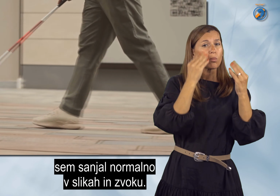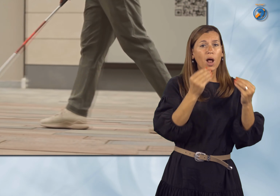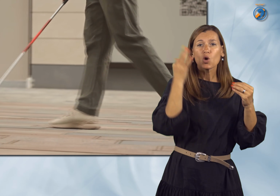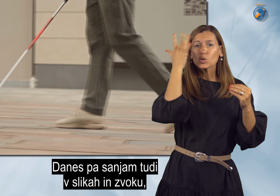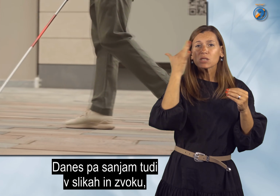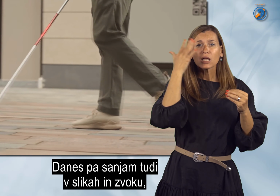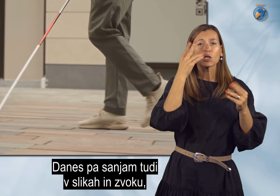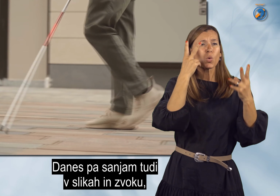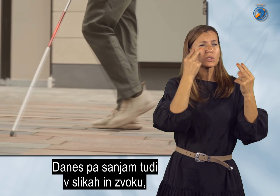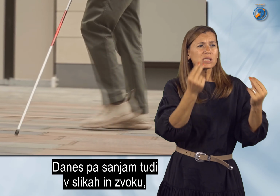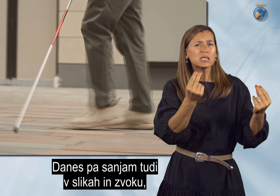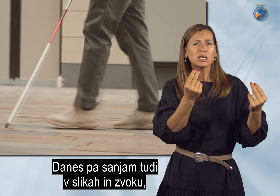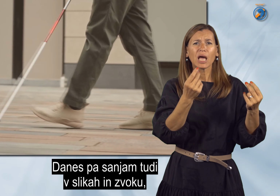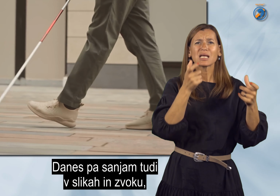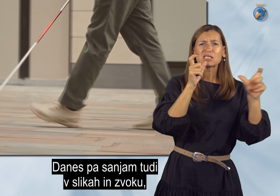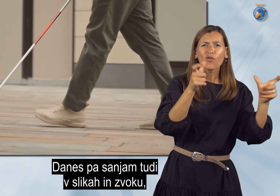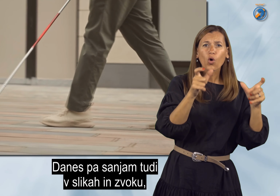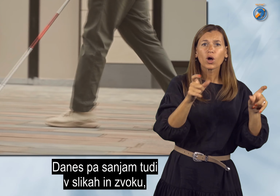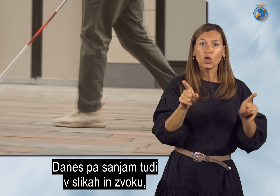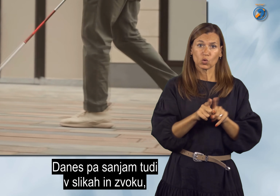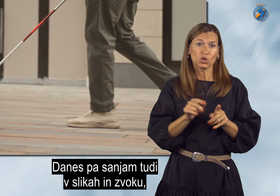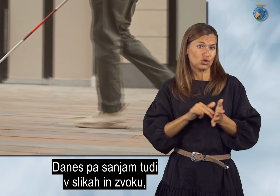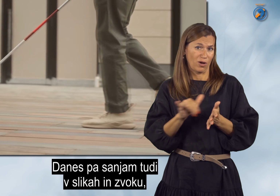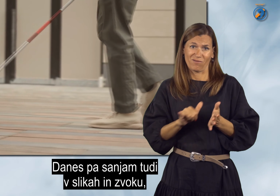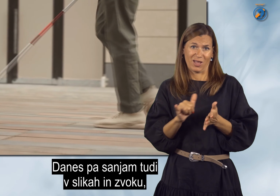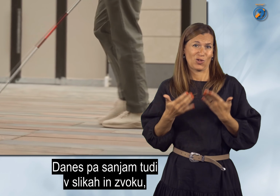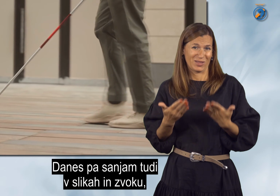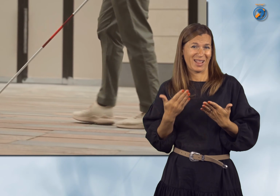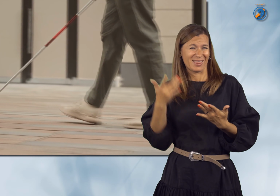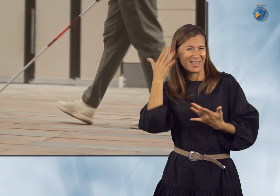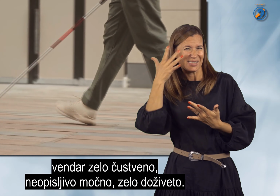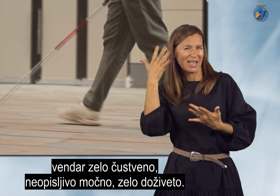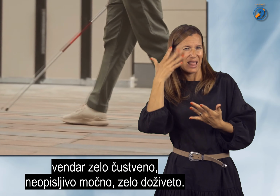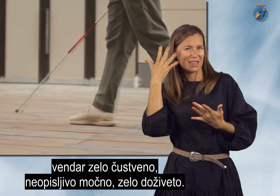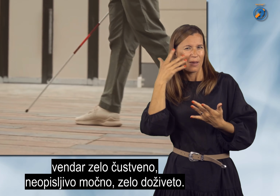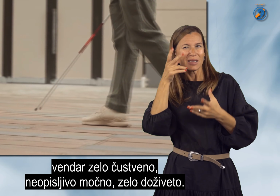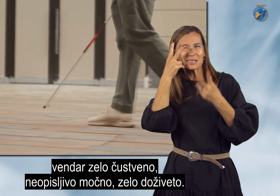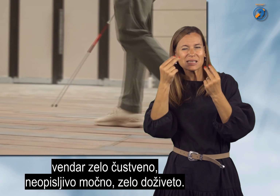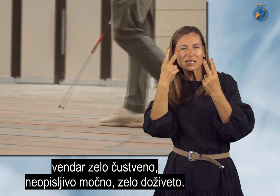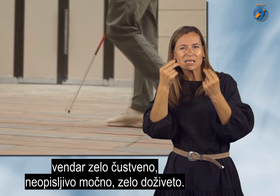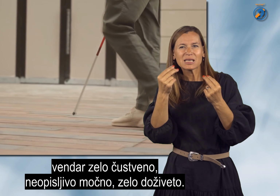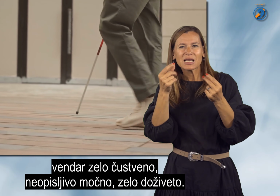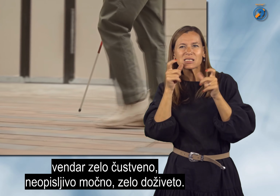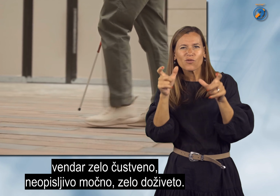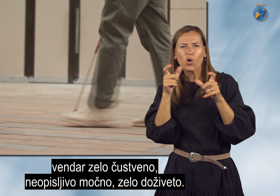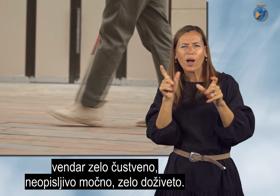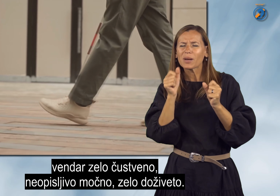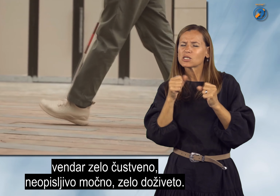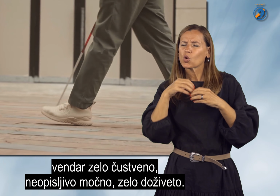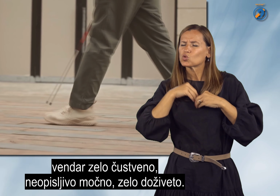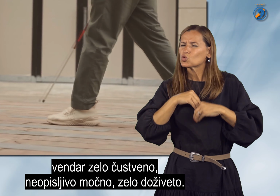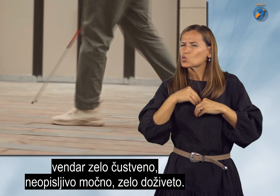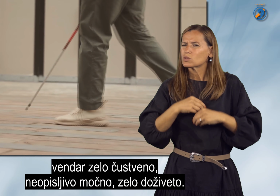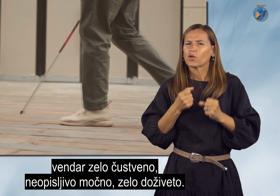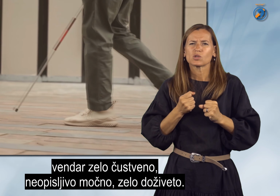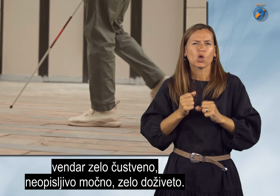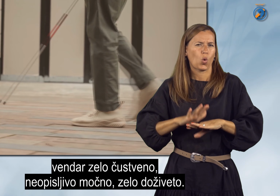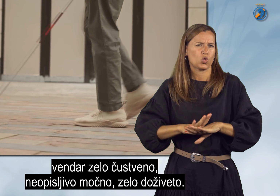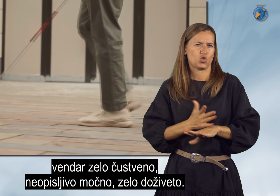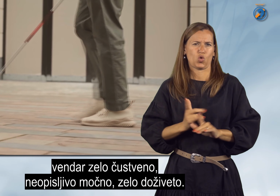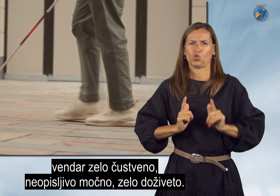zvoku. Tudi danes sanjam v slikah in zvoku, vendar zelo čustveno, neopisljivo močno,